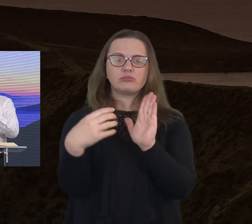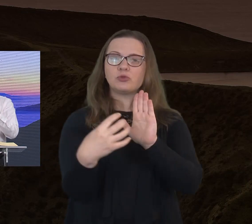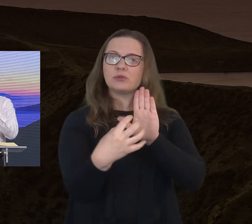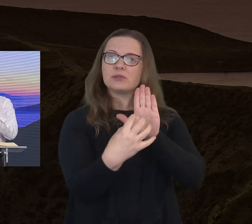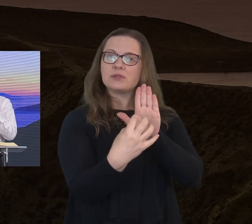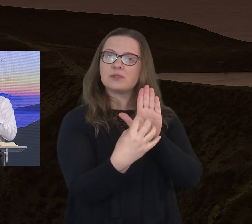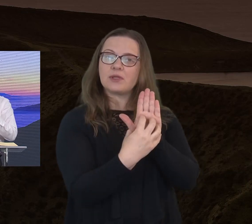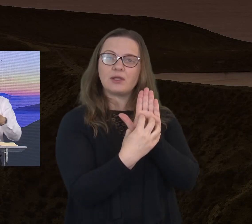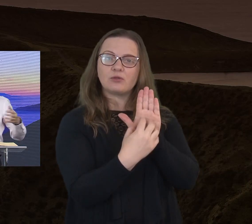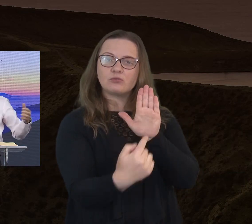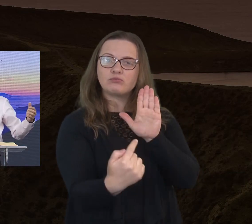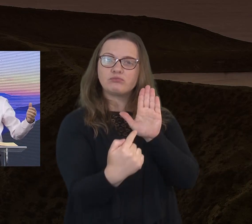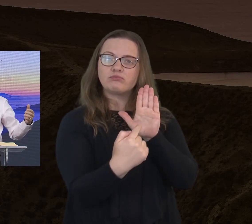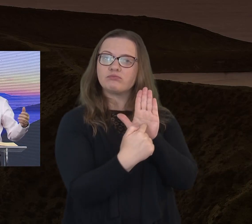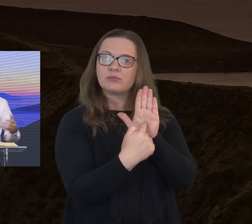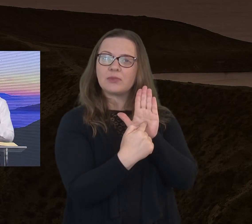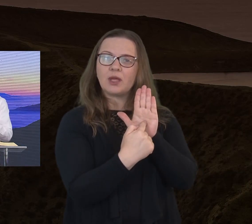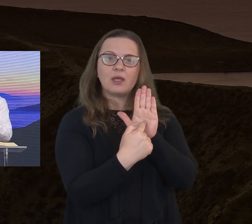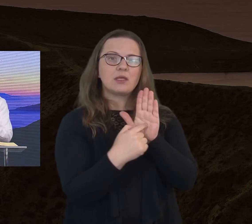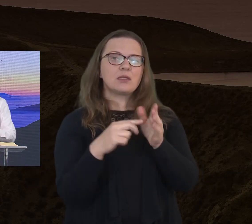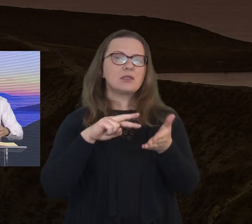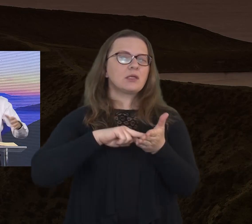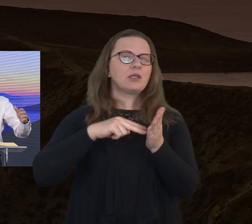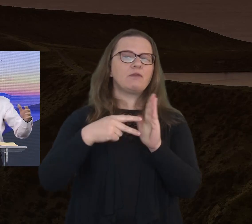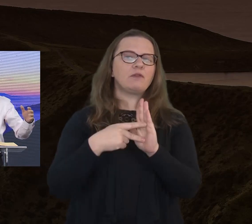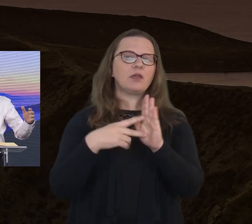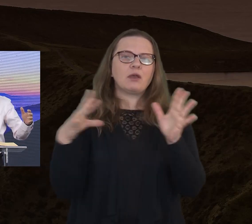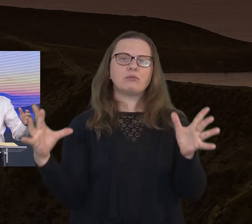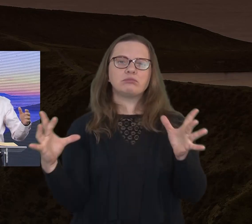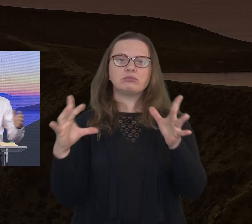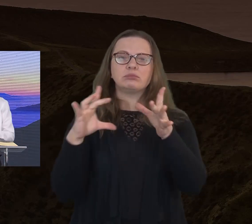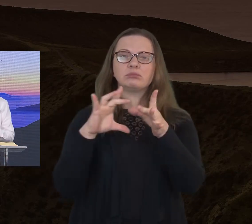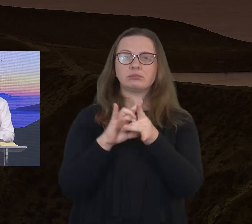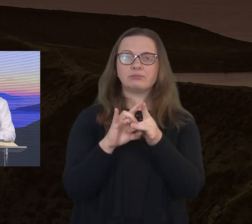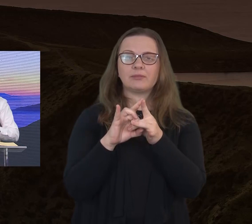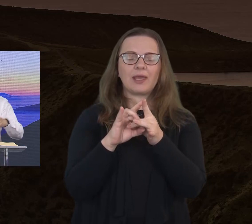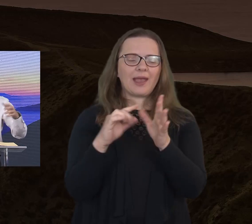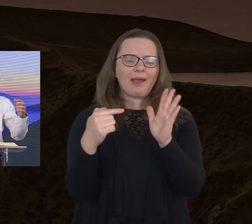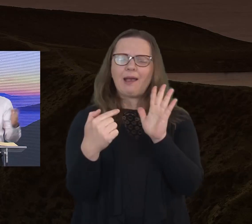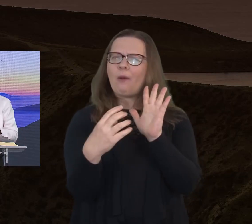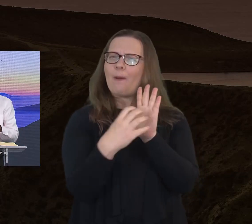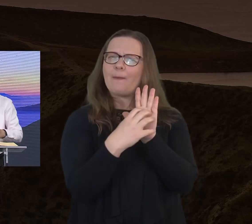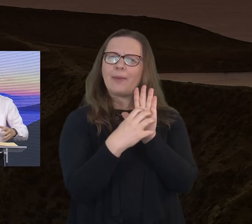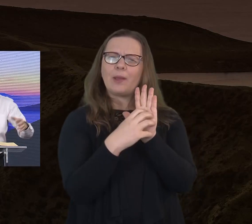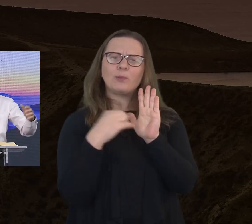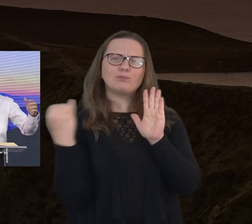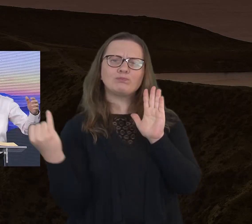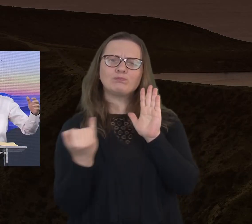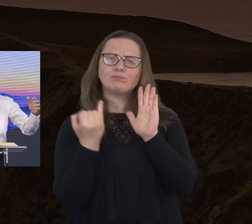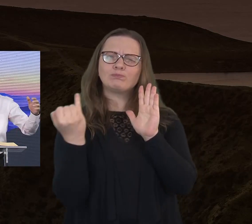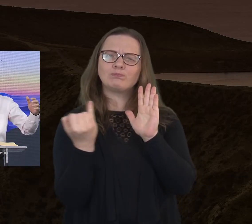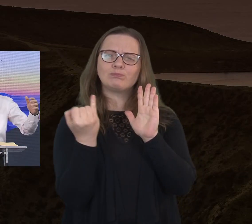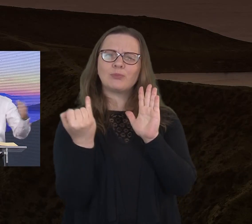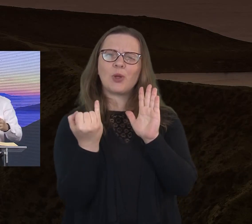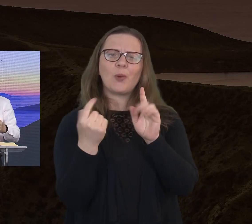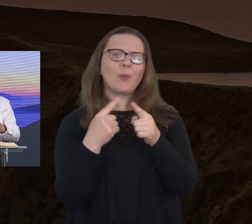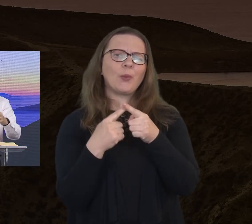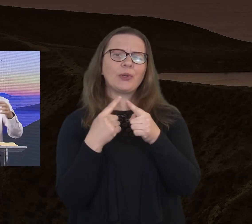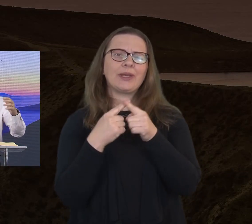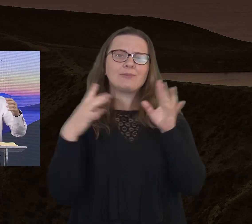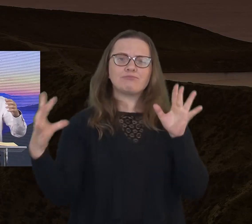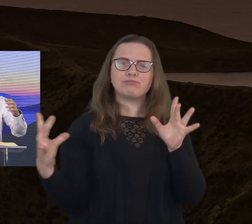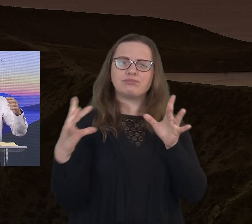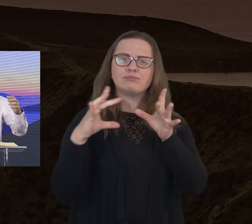significa a parte conectora, né? O meio é a parte mais importante que conecta, que é a parte mais,